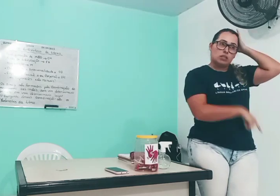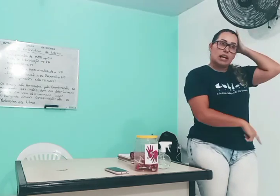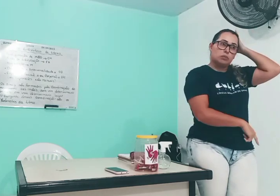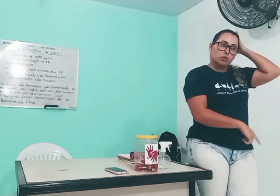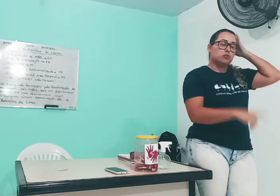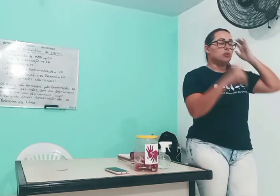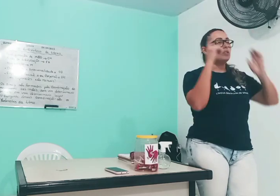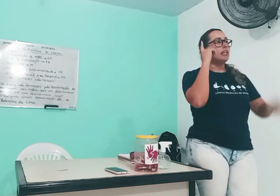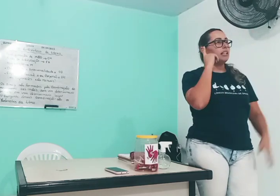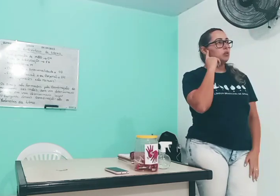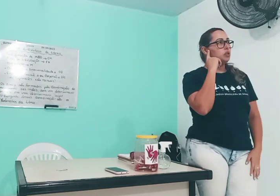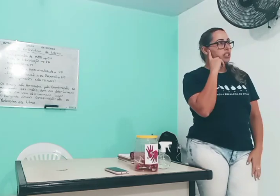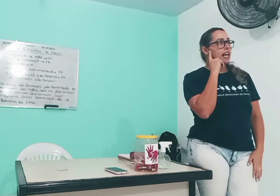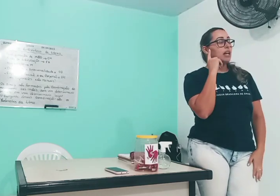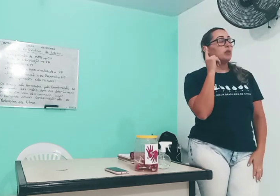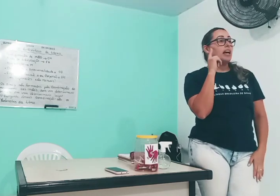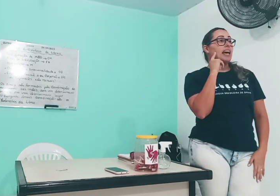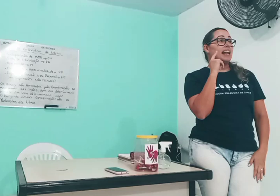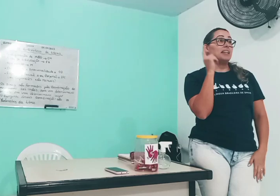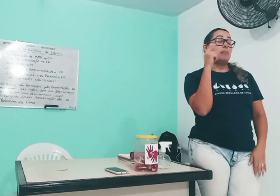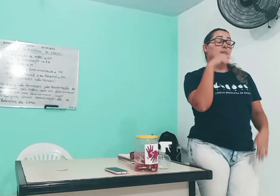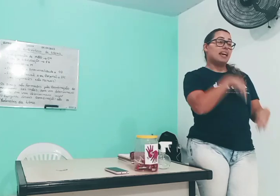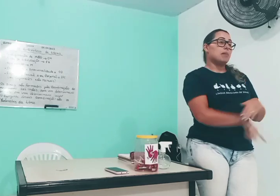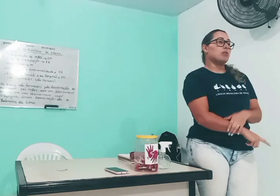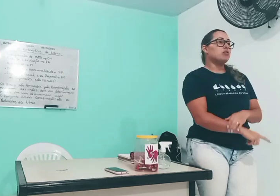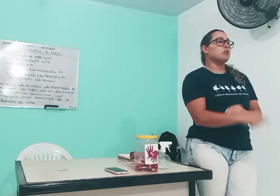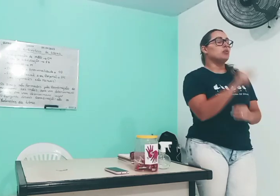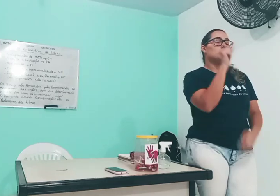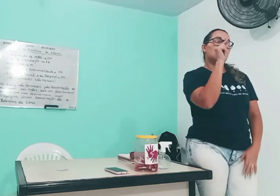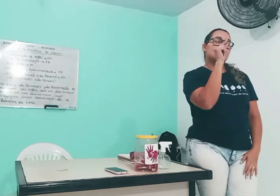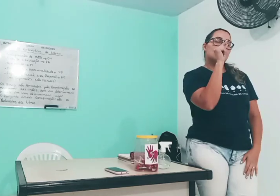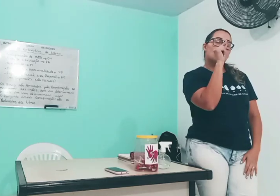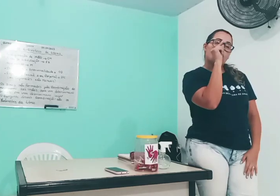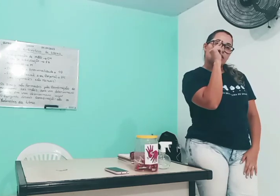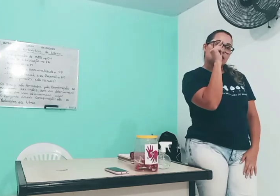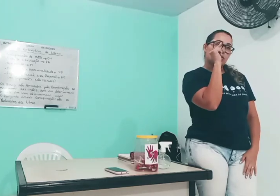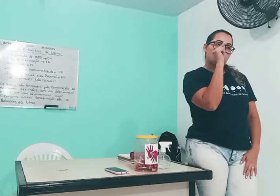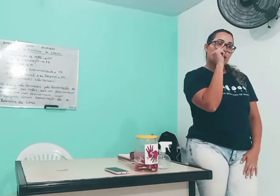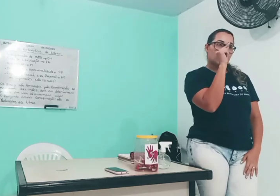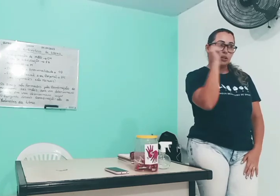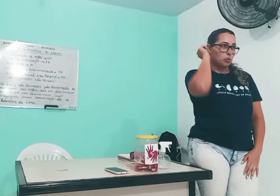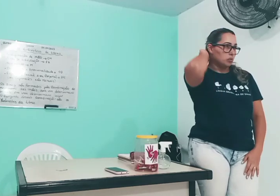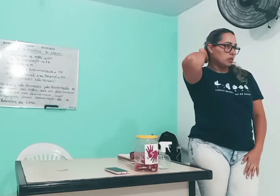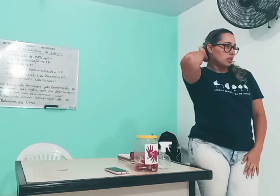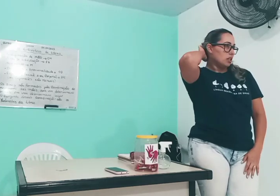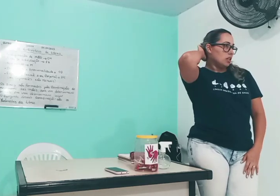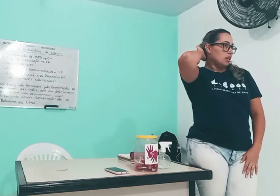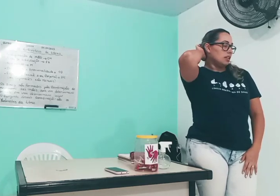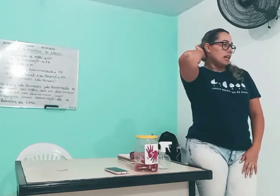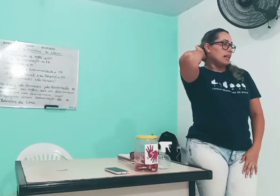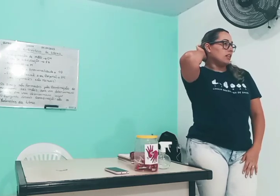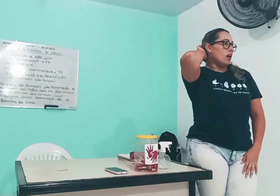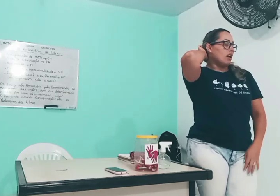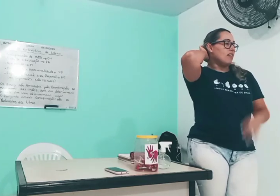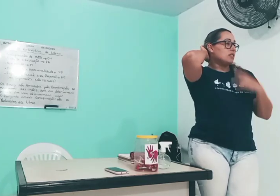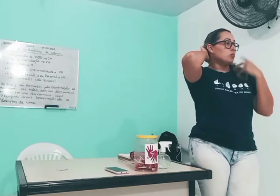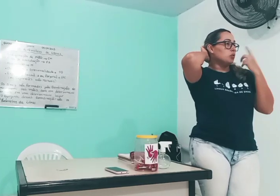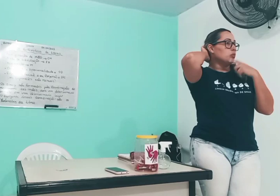considerado profundo, né? E do direito ela também é profundo, mas ela ouve assim um pouquinho. Né? Então ela faz muito